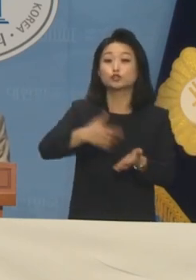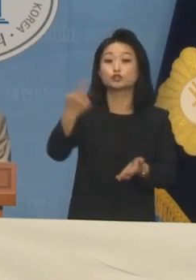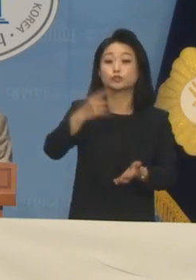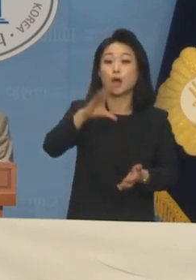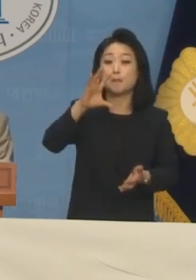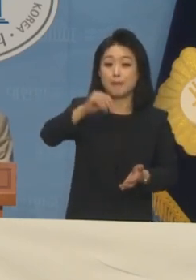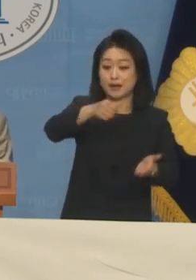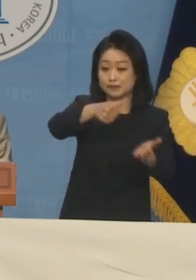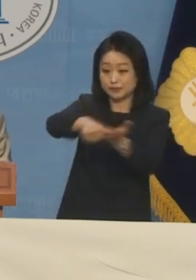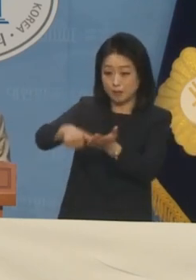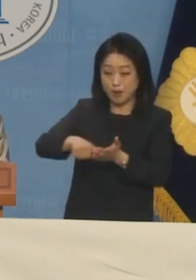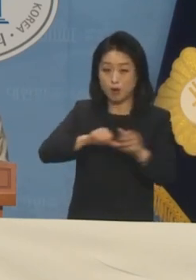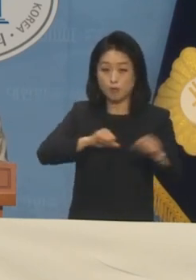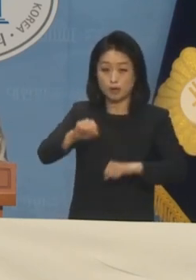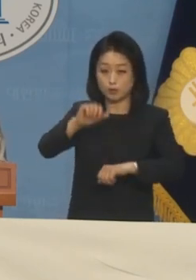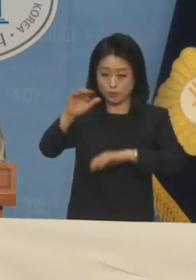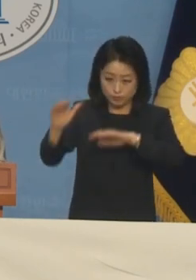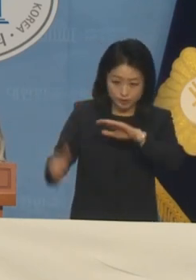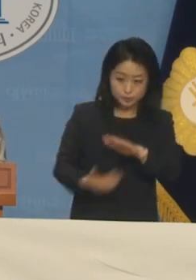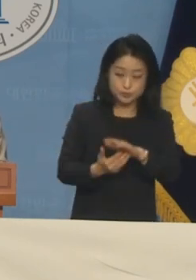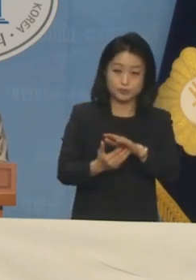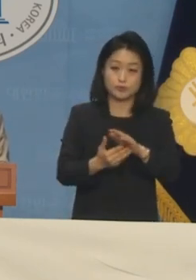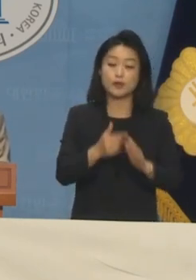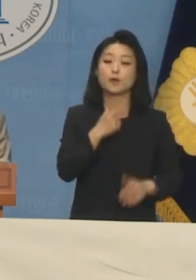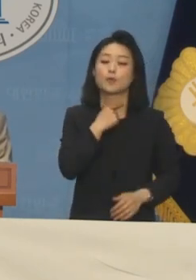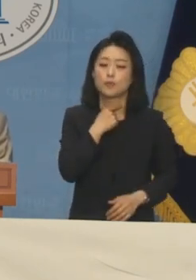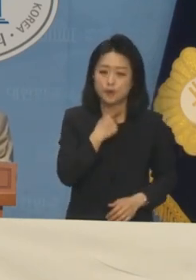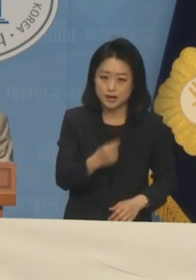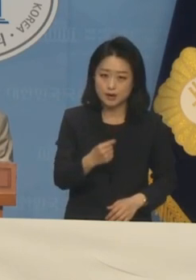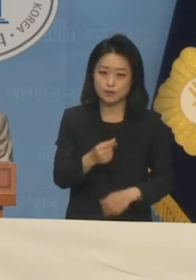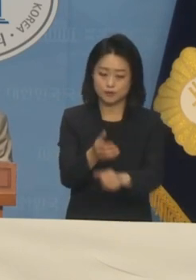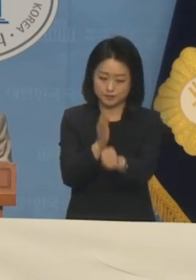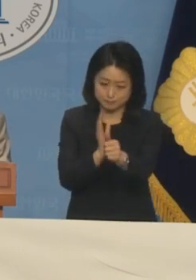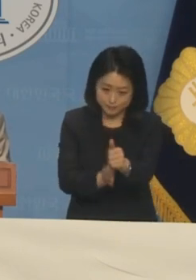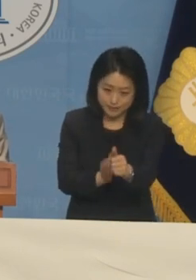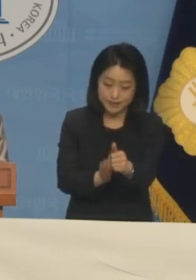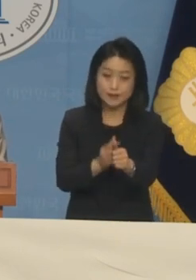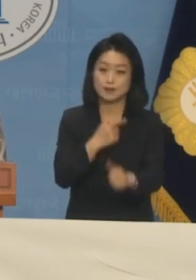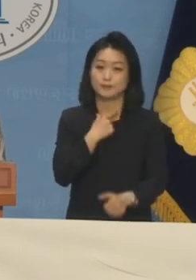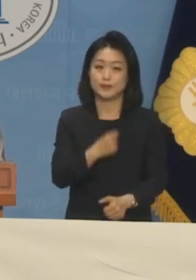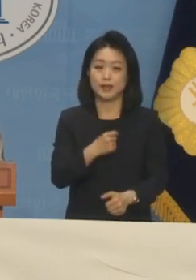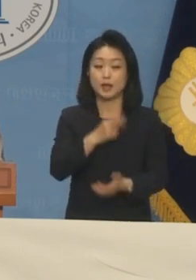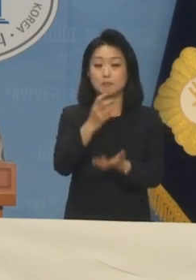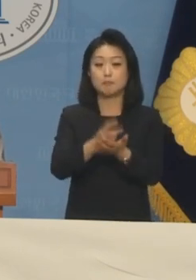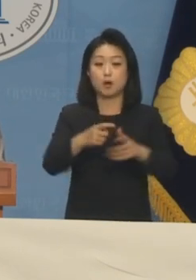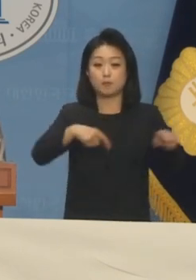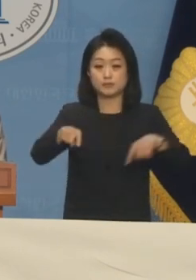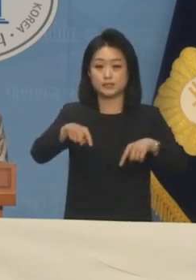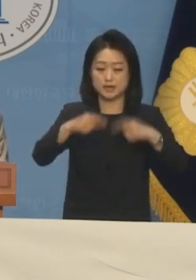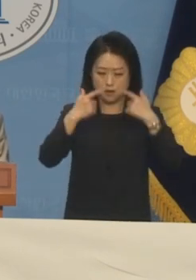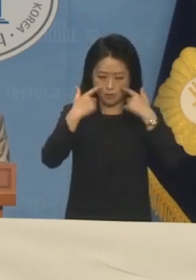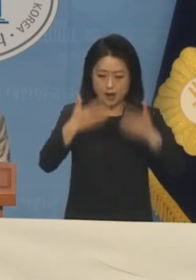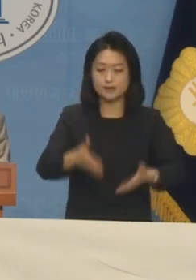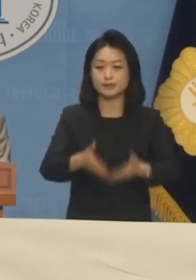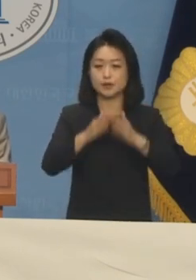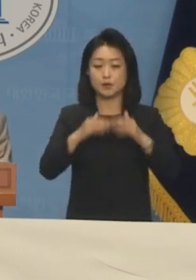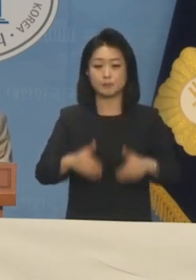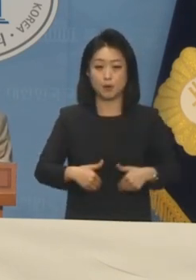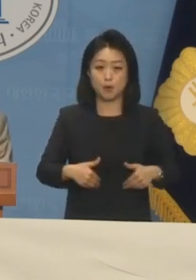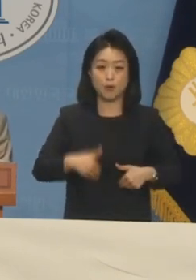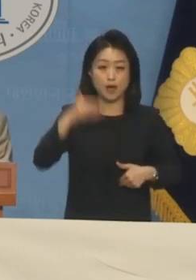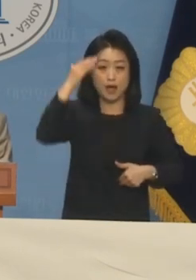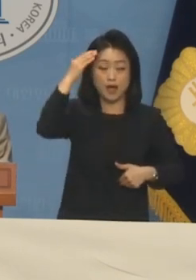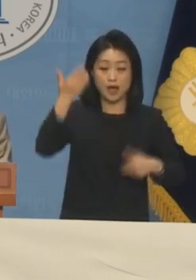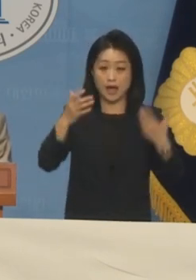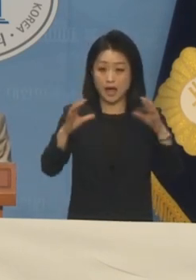서명이 조속히 이루어지기를 간곡히 호소합니다. 법치주의 확립 없이